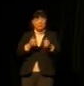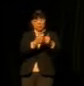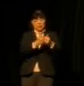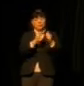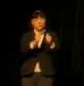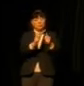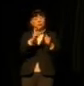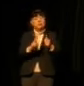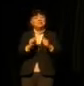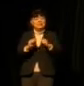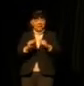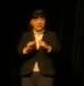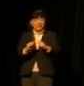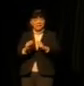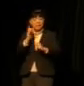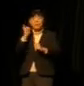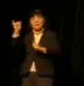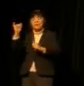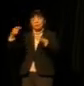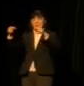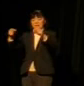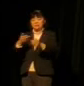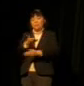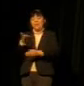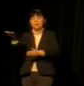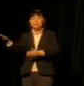ね、保護者にチラシを配布しました。